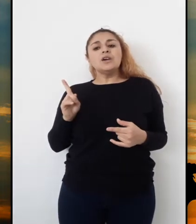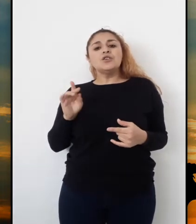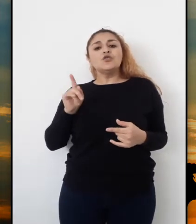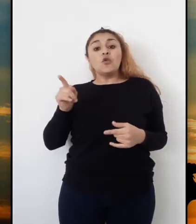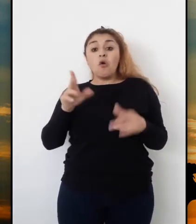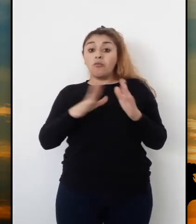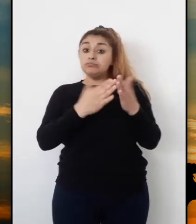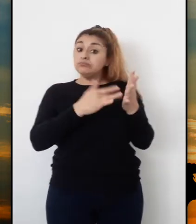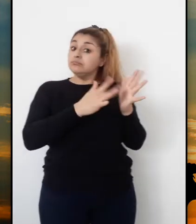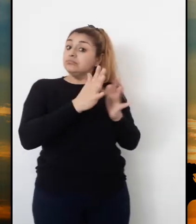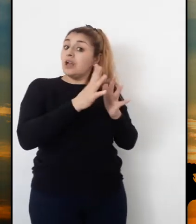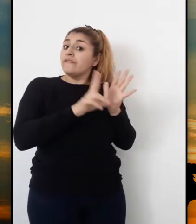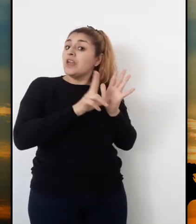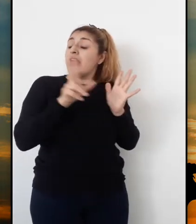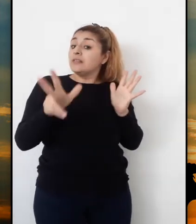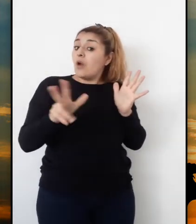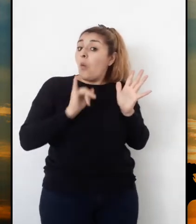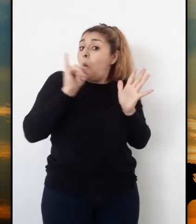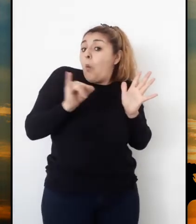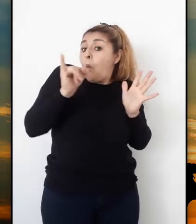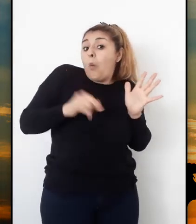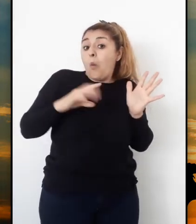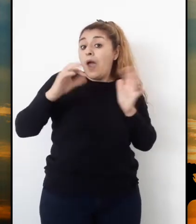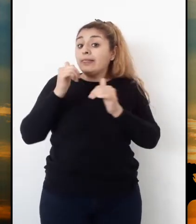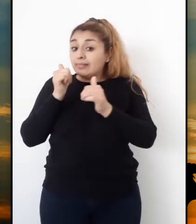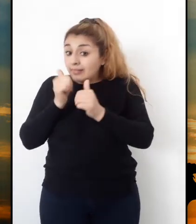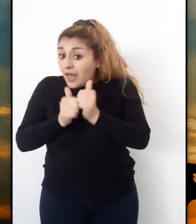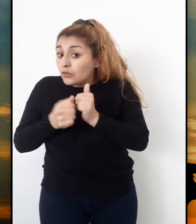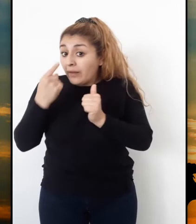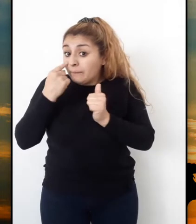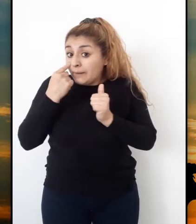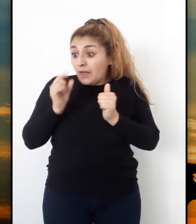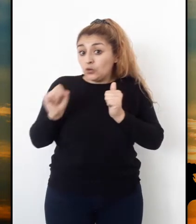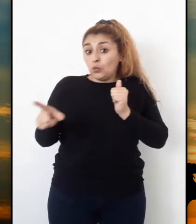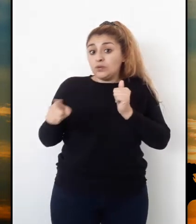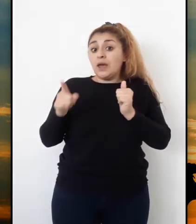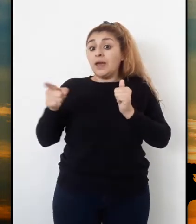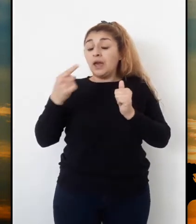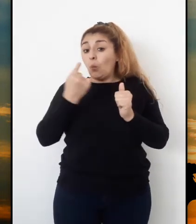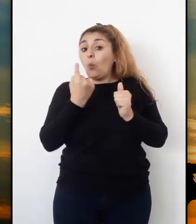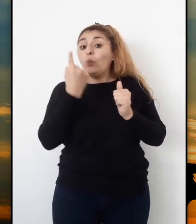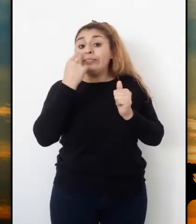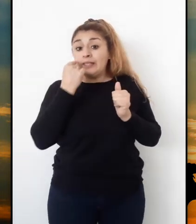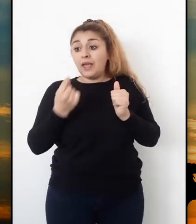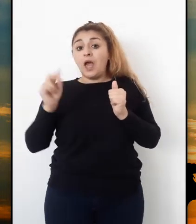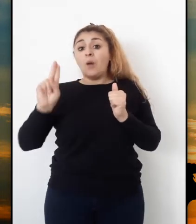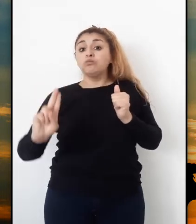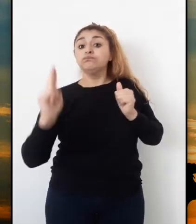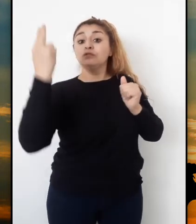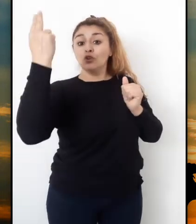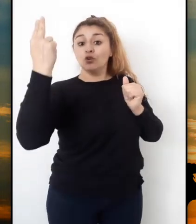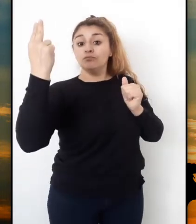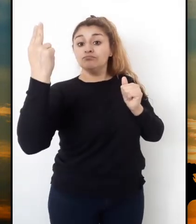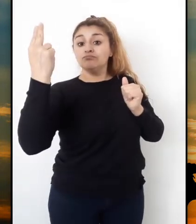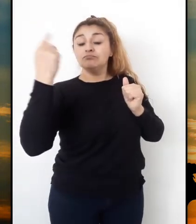il souffrait cruellement, cuando él sufría cruelmente, il leva les yeux et aperçut de loin Abraham. Él vio